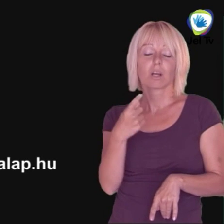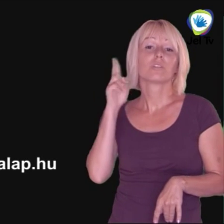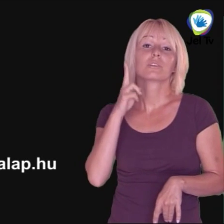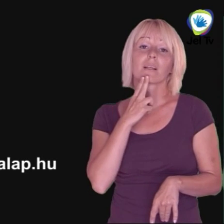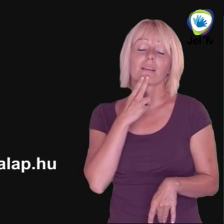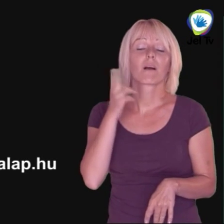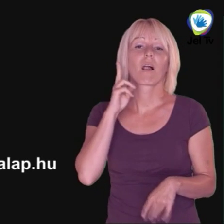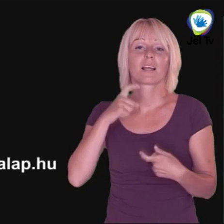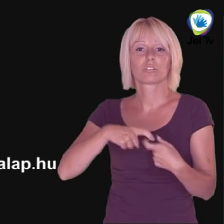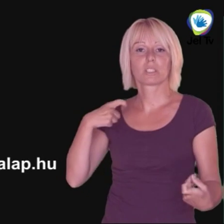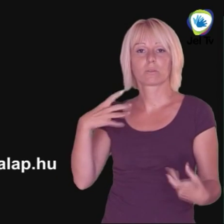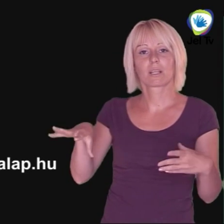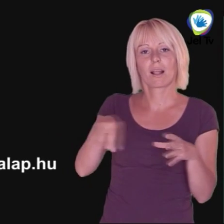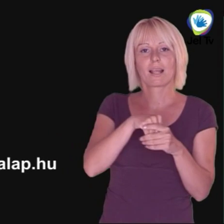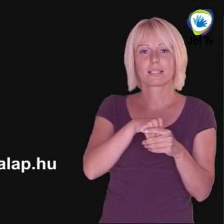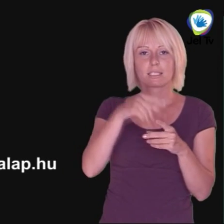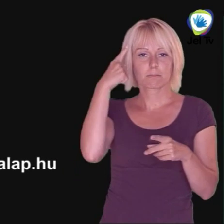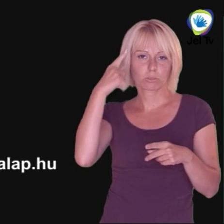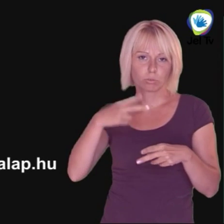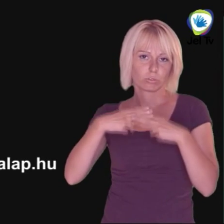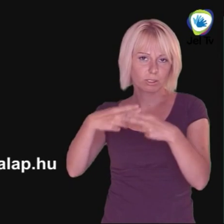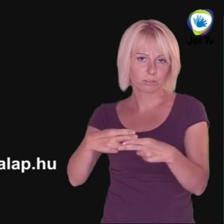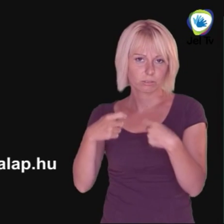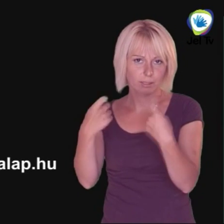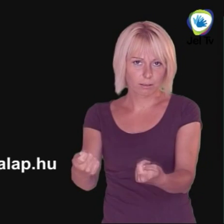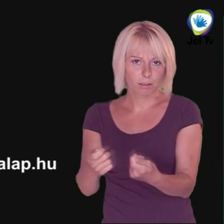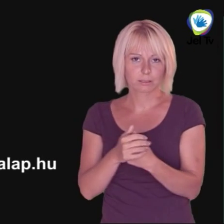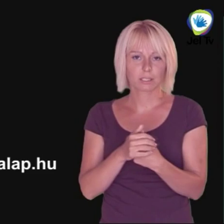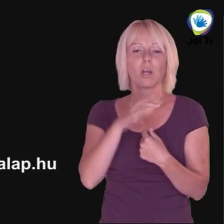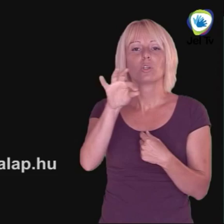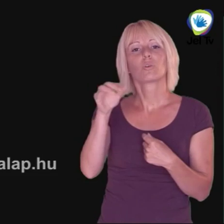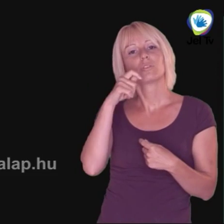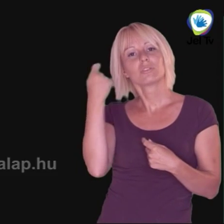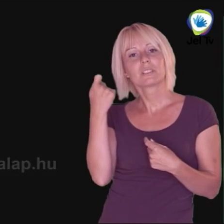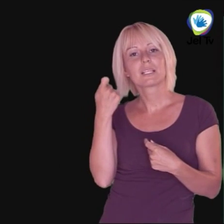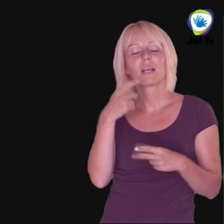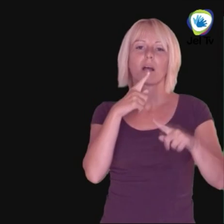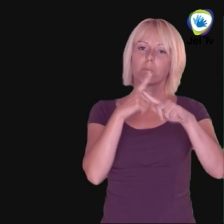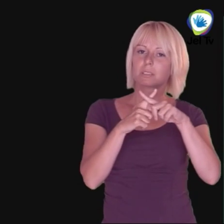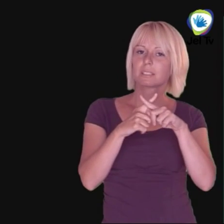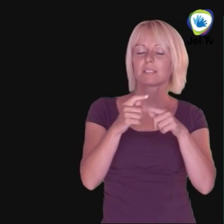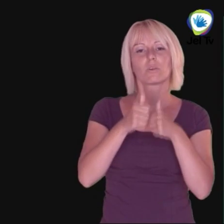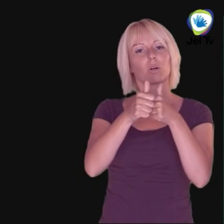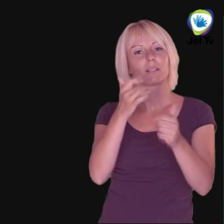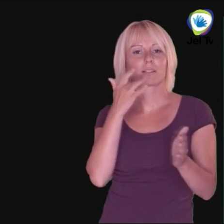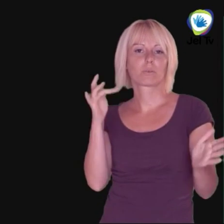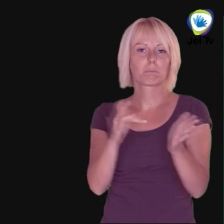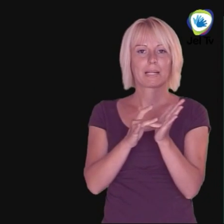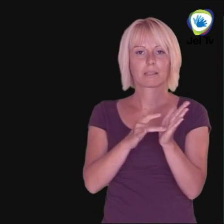siketek és hallássérültek elhelyezésében nyújt segítséget. Sósné pozitív, követendő példákról is